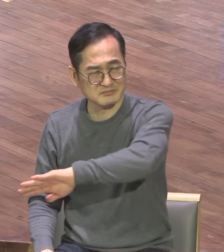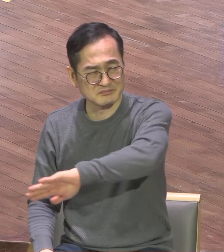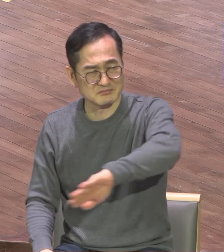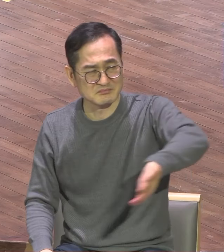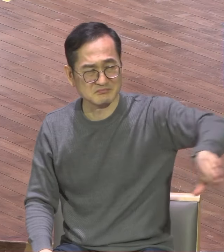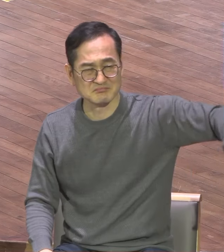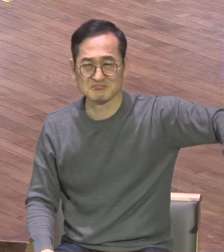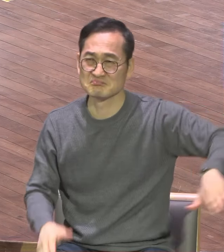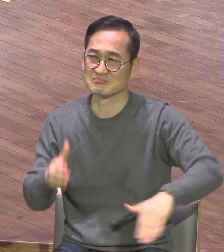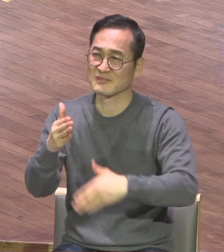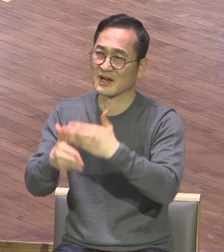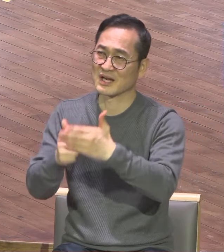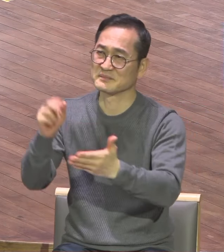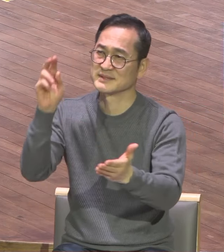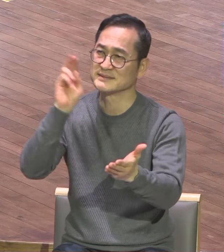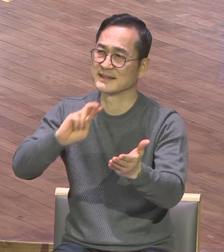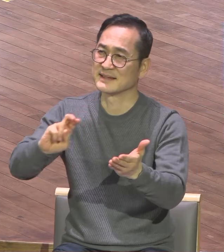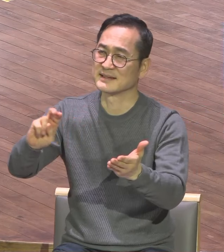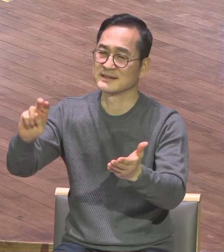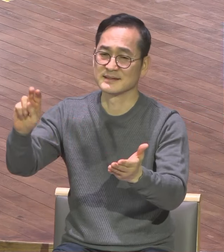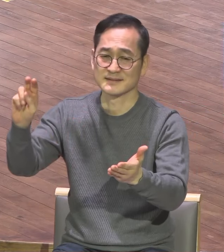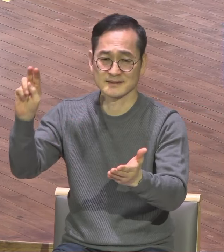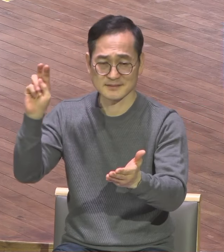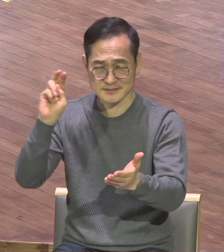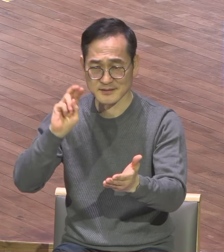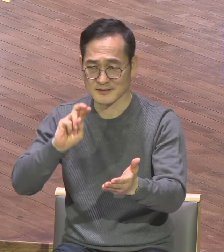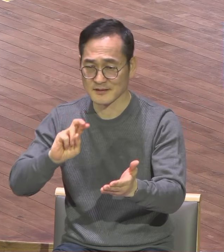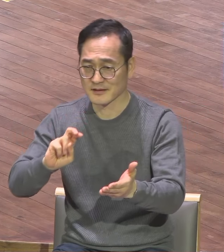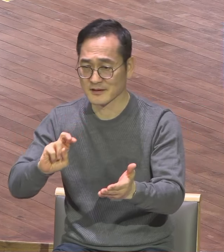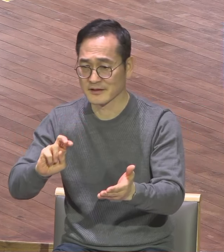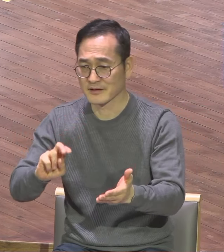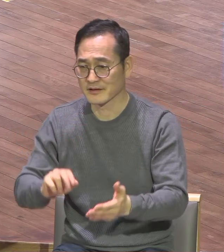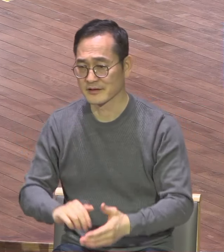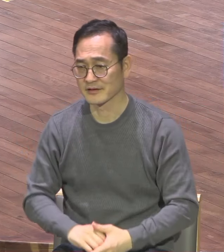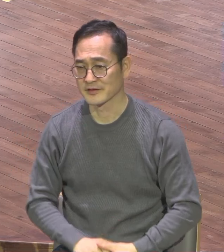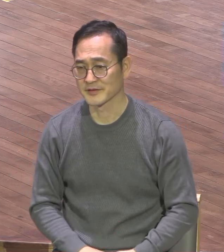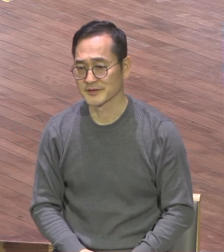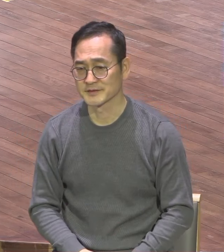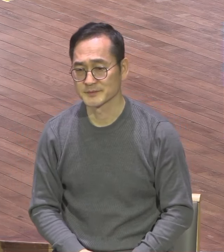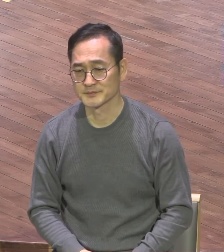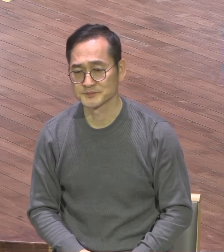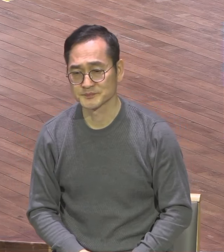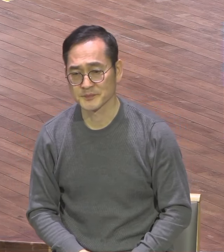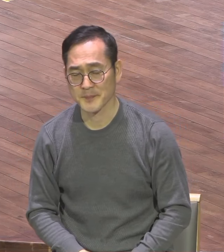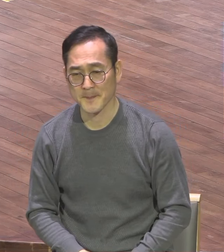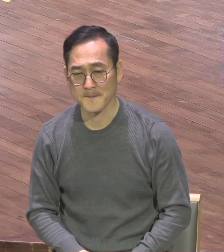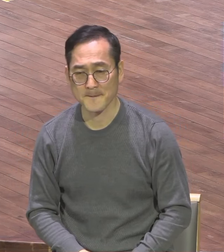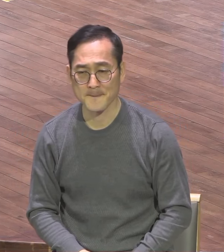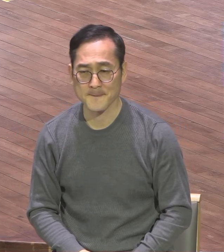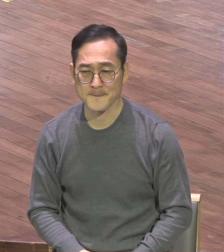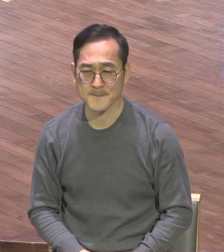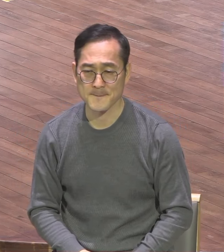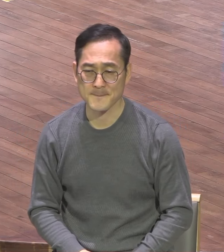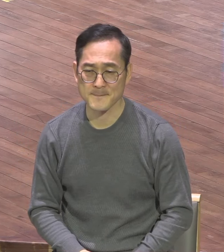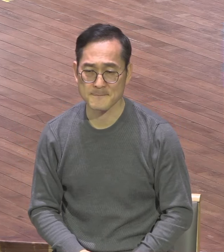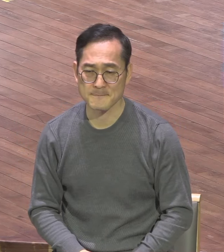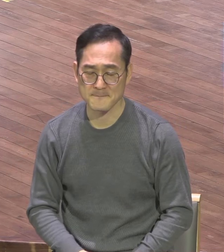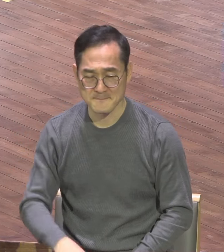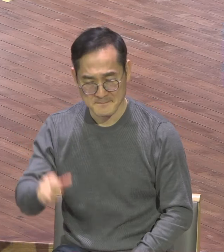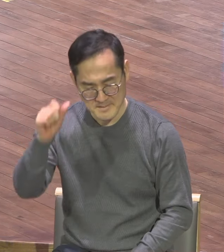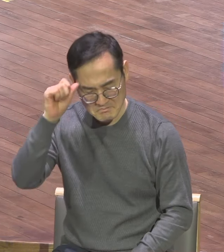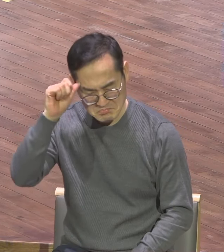하나님을 찬양하는 삶을 그는 그렇게 시대적으로, 대표적으로, 기념비적으로 살았던